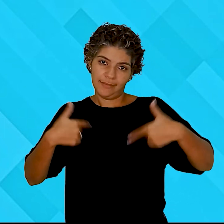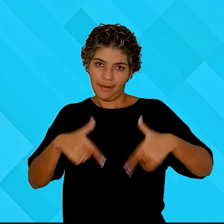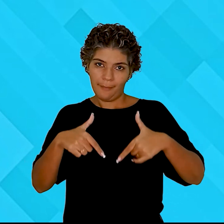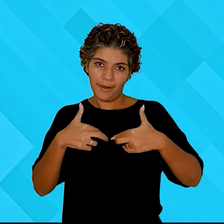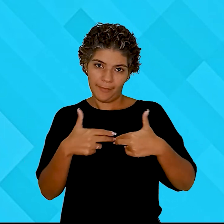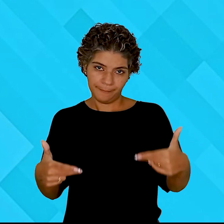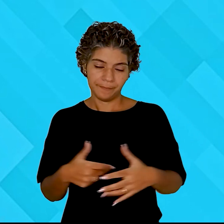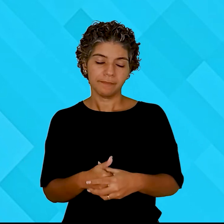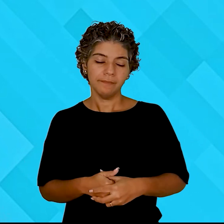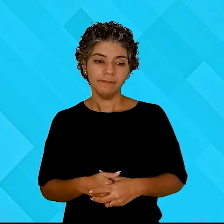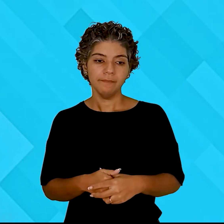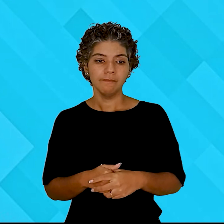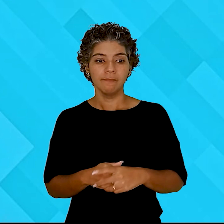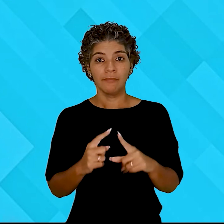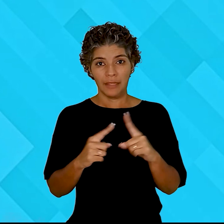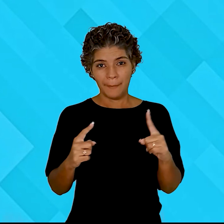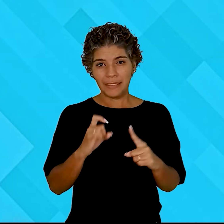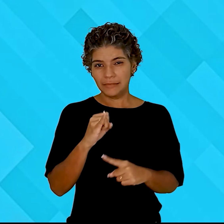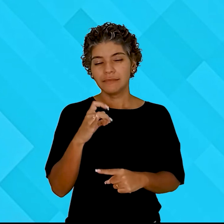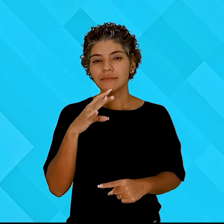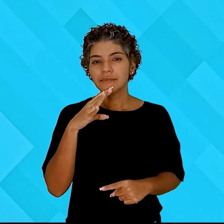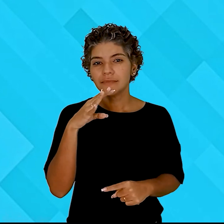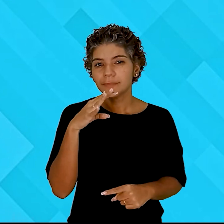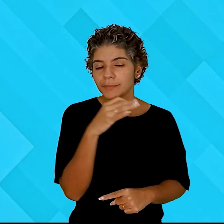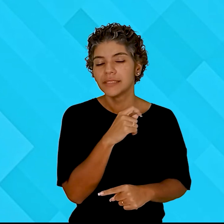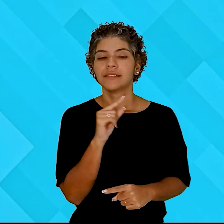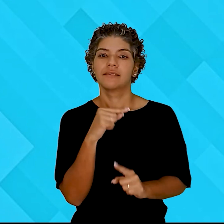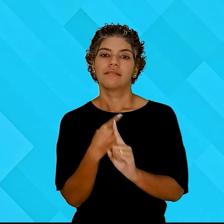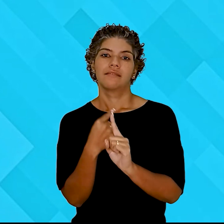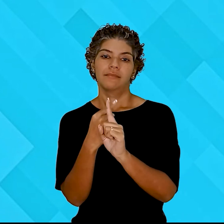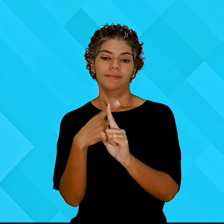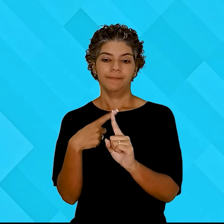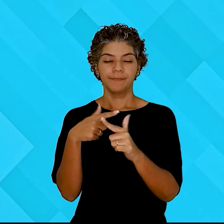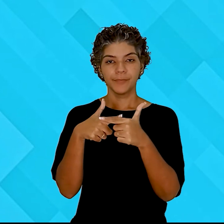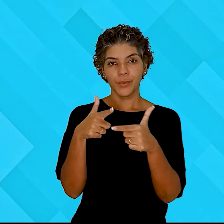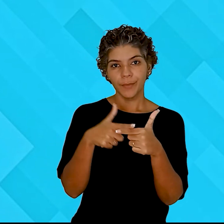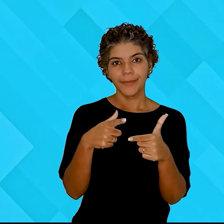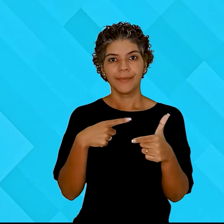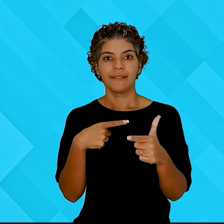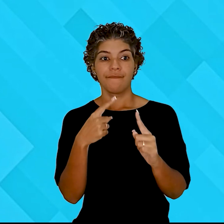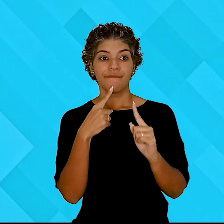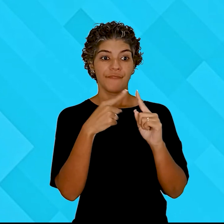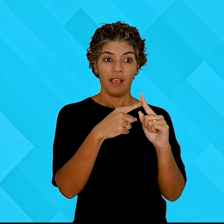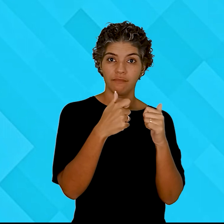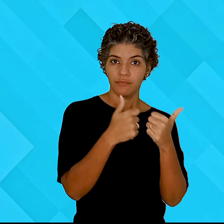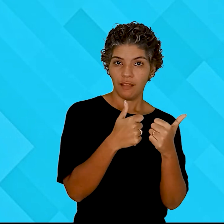identifique, assim que você identificar os problemas, as vantagens, entender que esse é um caminho viável, abra,